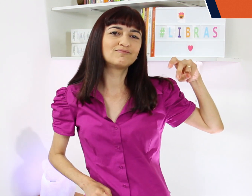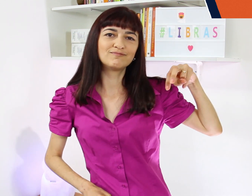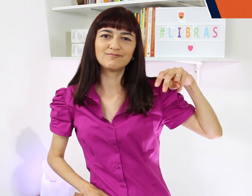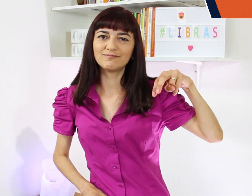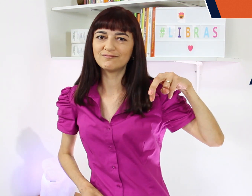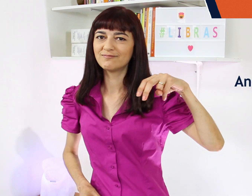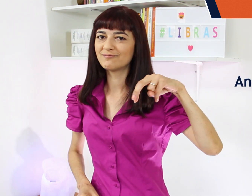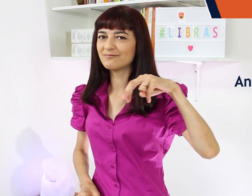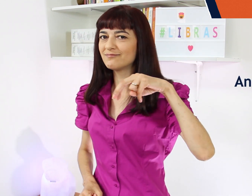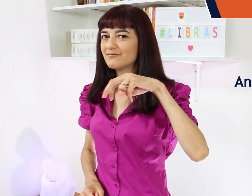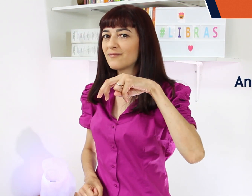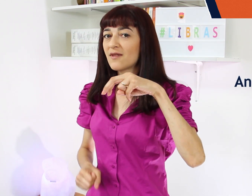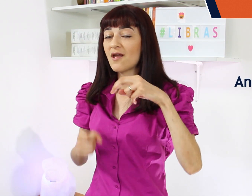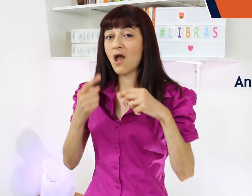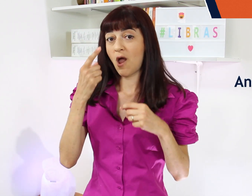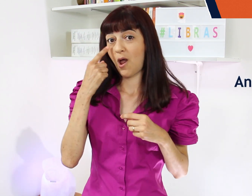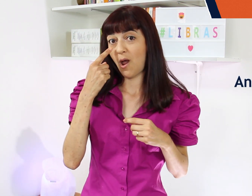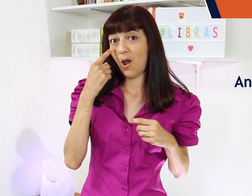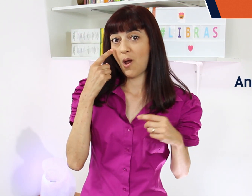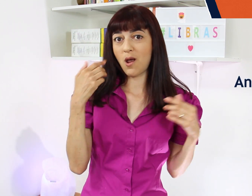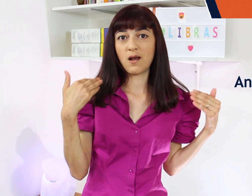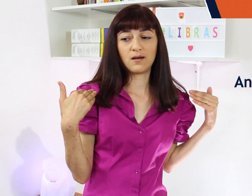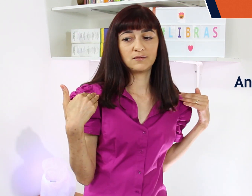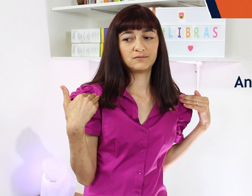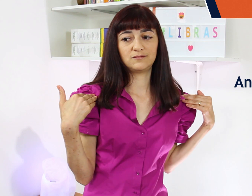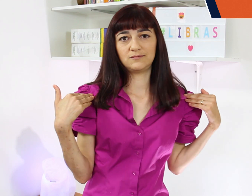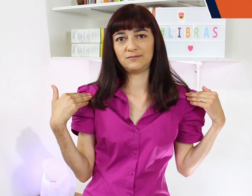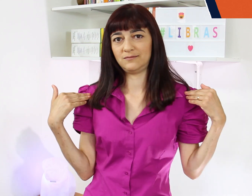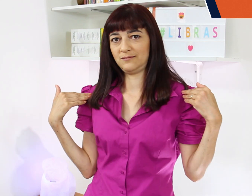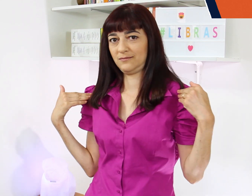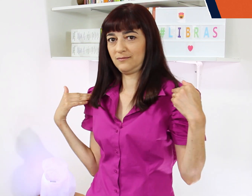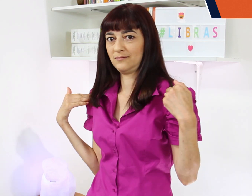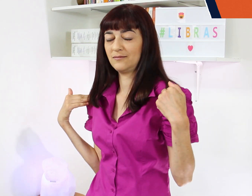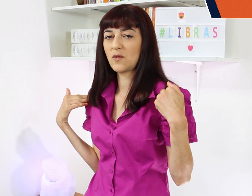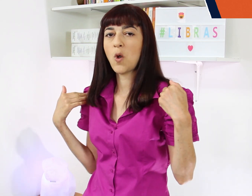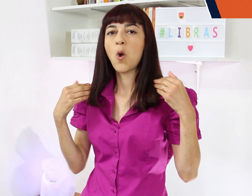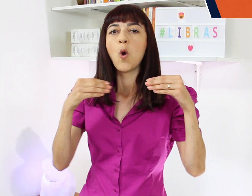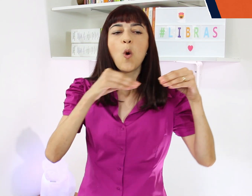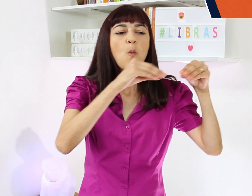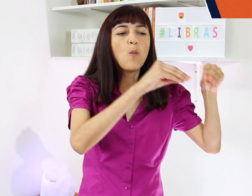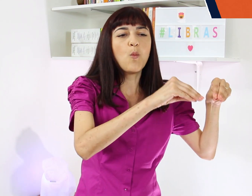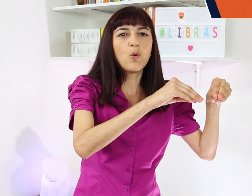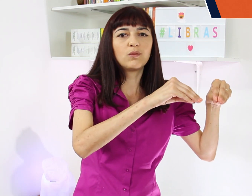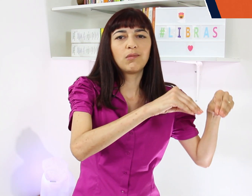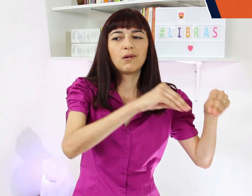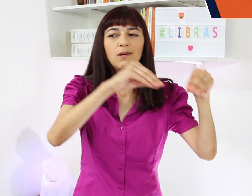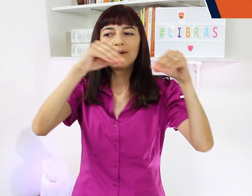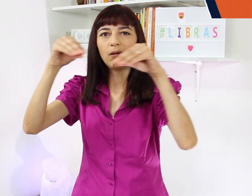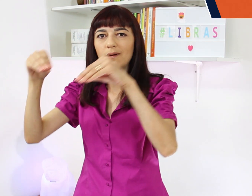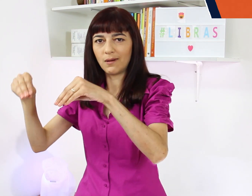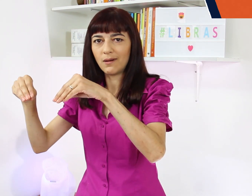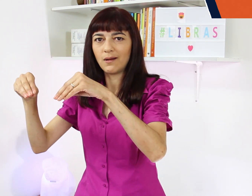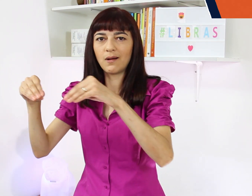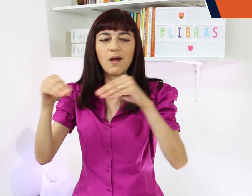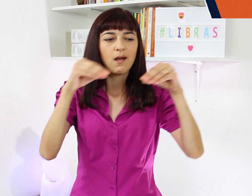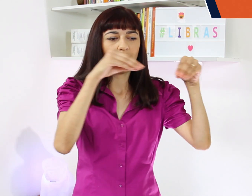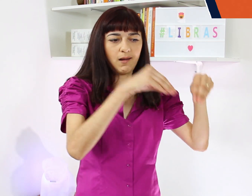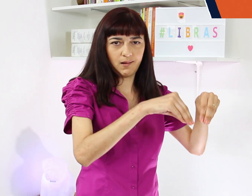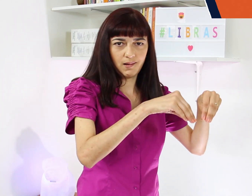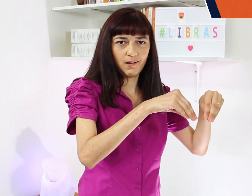Andei até, esse é o sinal de andar, mas vejam que o meu tronco acompanha o movimento do sinal. Eu estava dormindo em um local e